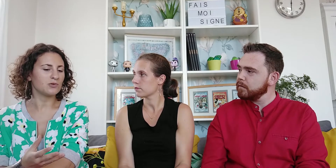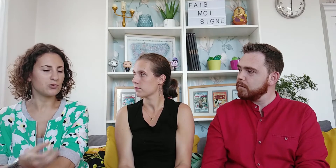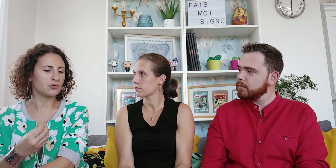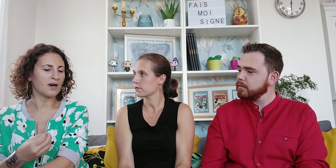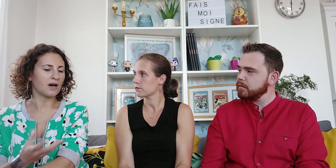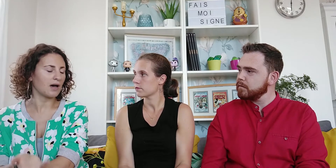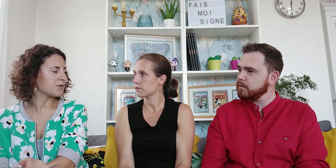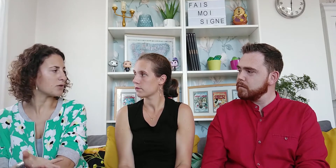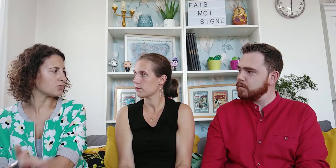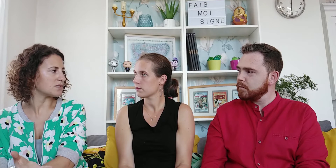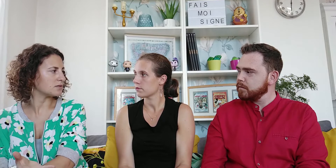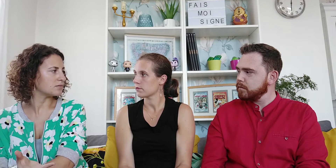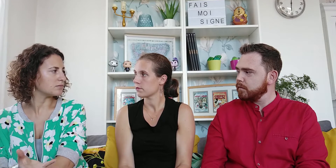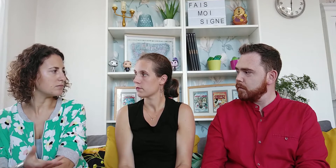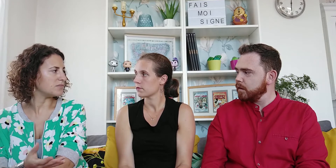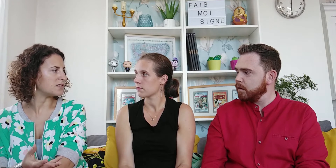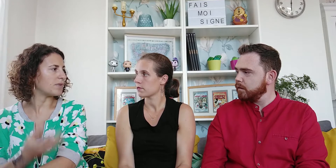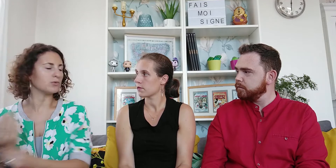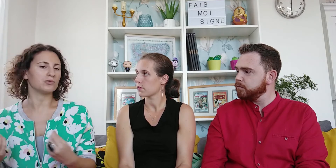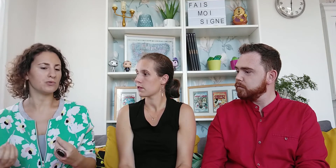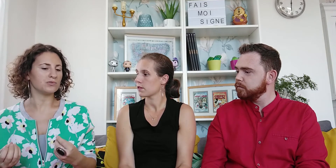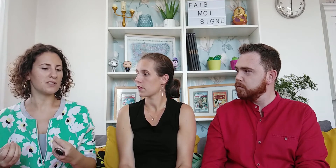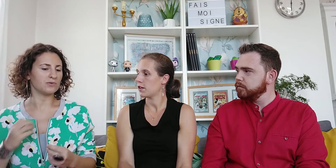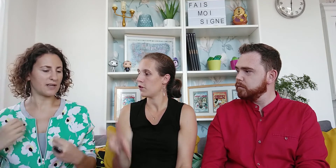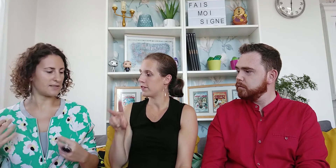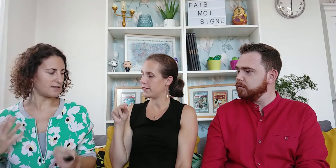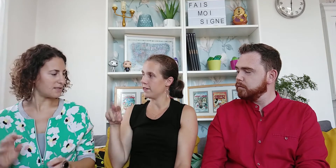que tu as appris à ton fils ? Mis à part, donc, tu nous as dit... Donc, alors, tété.